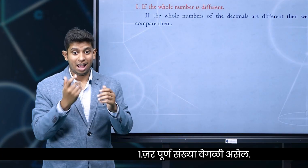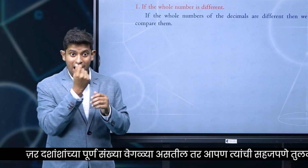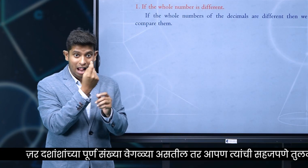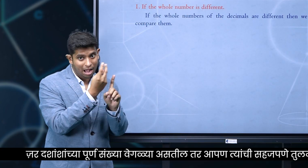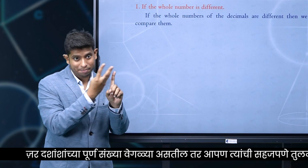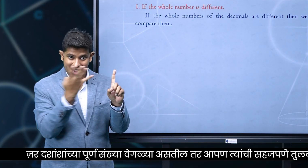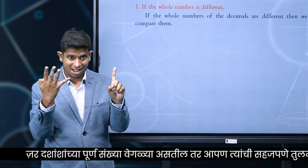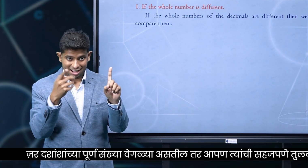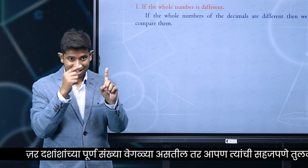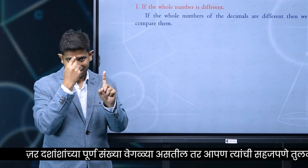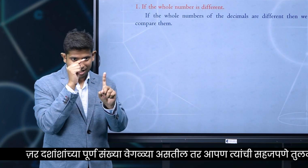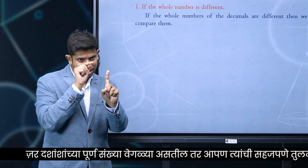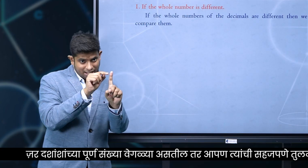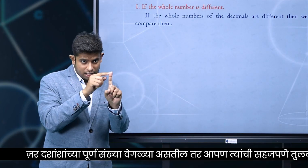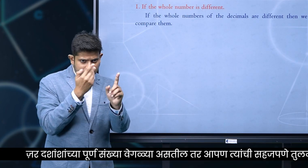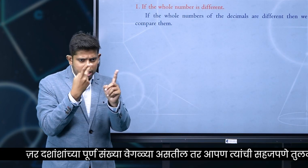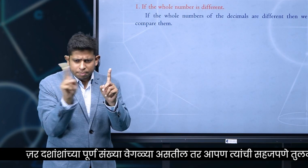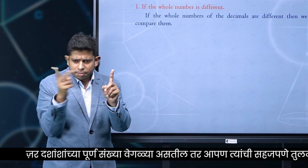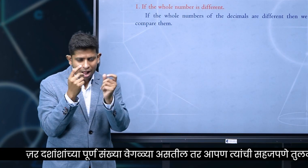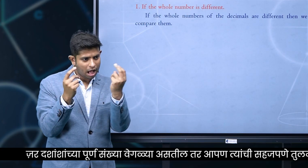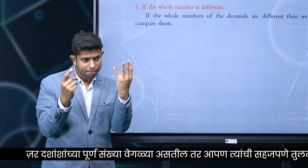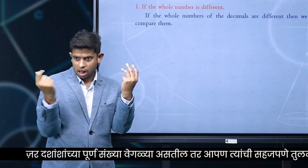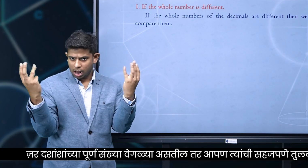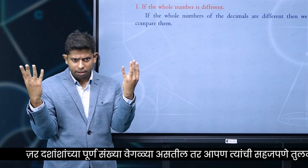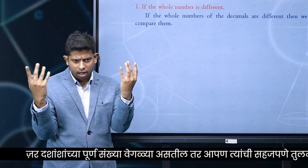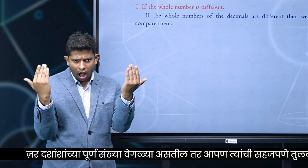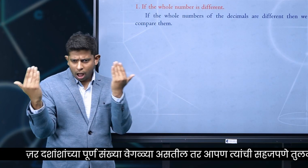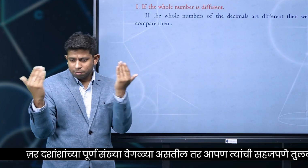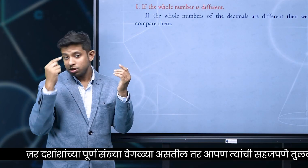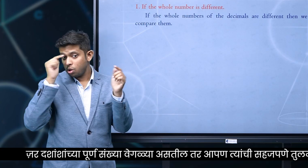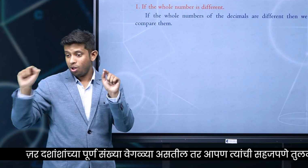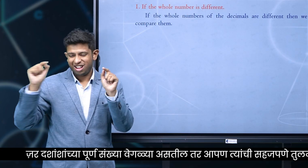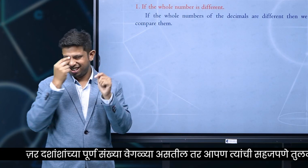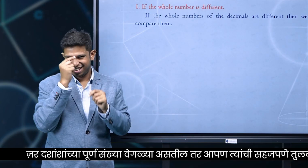जर दशांशाच्या पूर्ण संख्या वेगळ्या असतील तर आपण त्यांची सहजपणे तुलना करू शकतो.